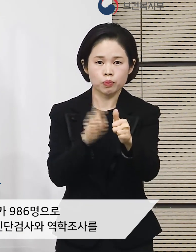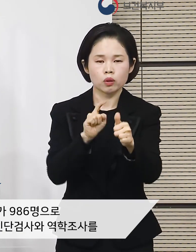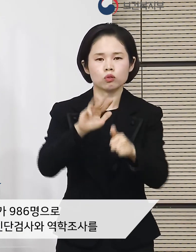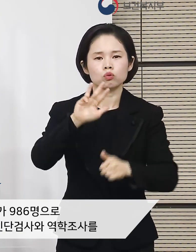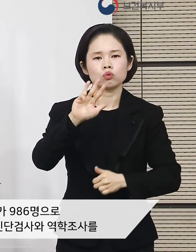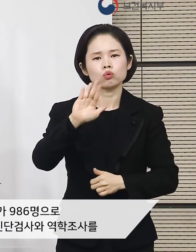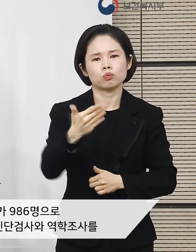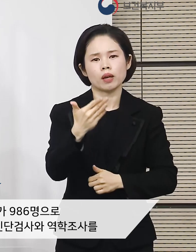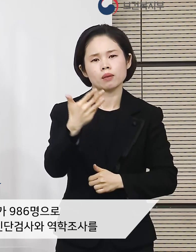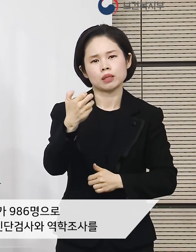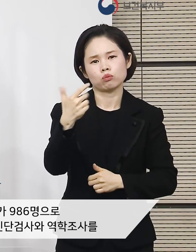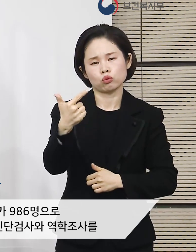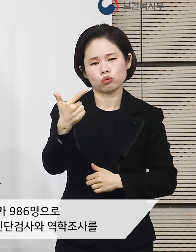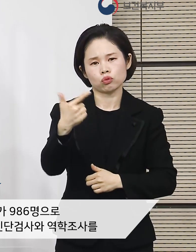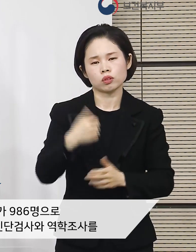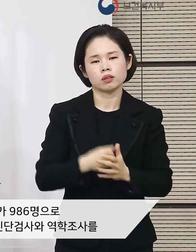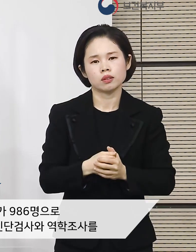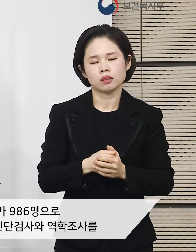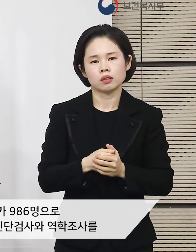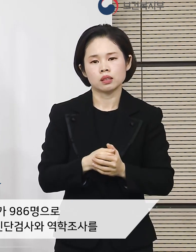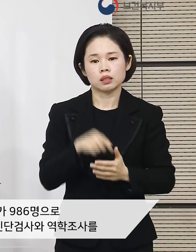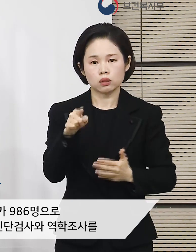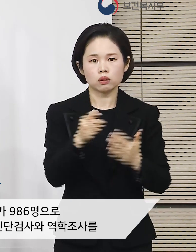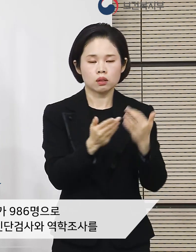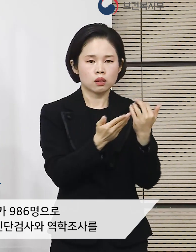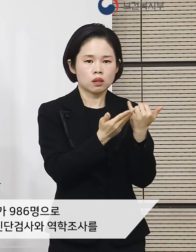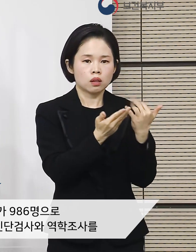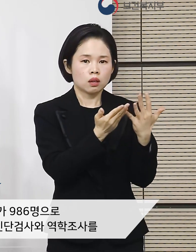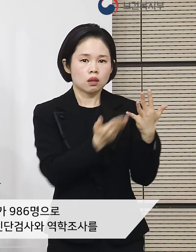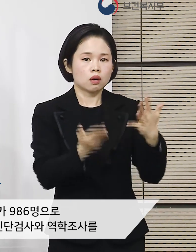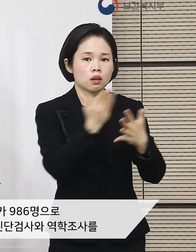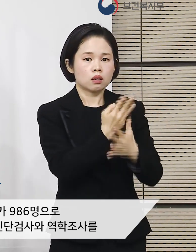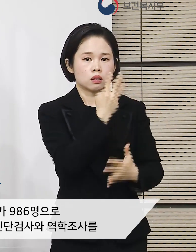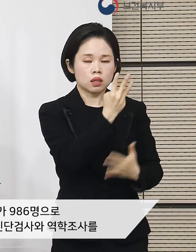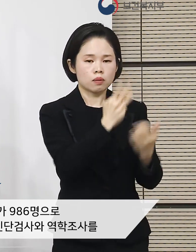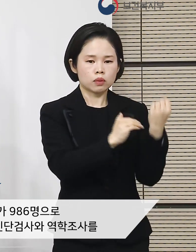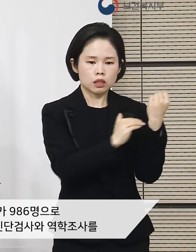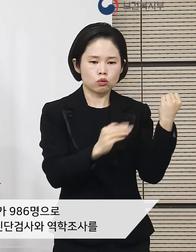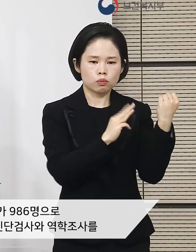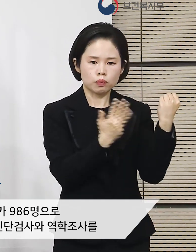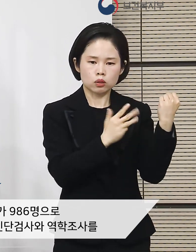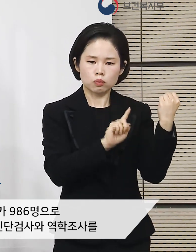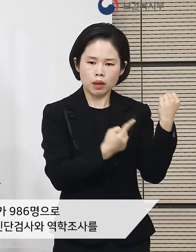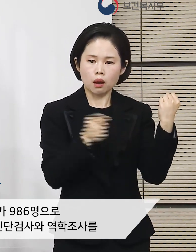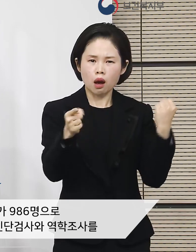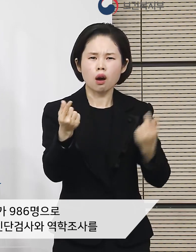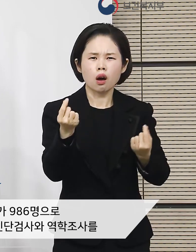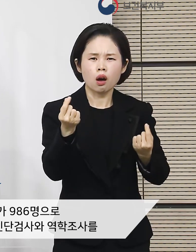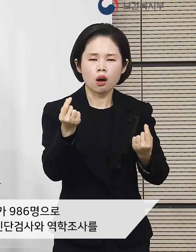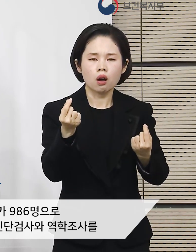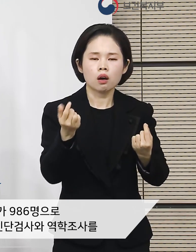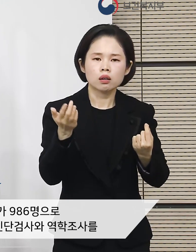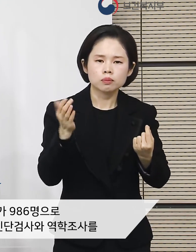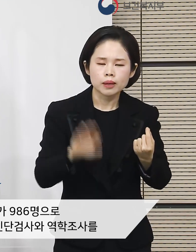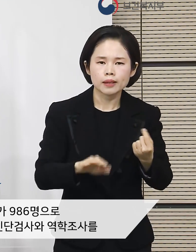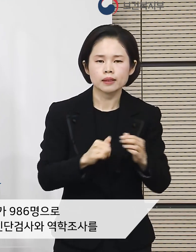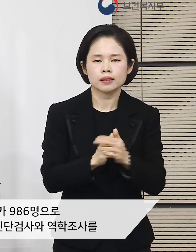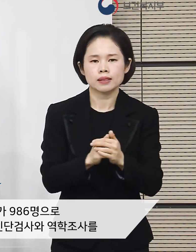평균 환자 수가 986명으로 거리두기 3단계를 검토하는 기준 범위